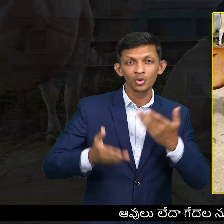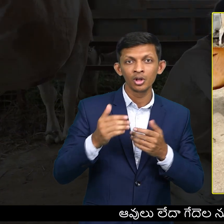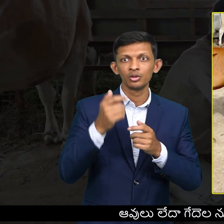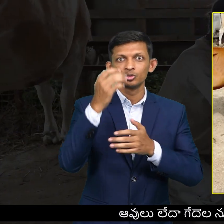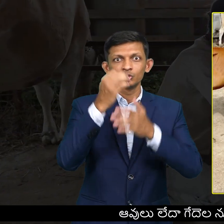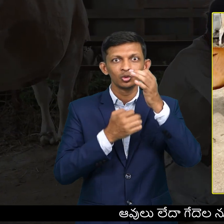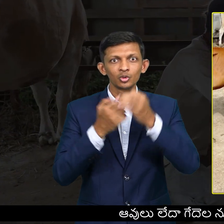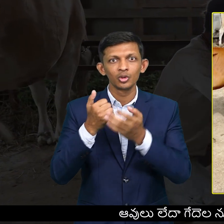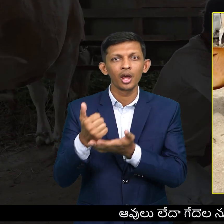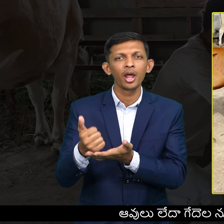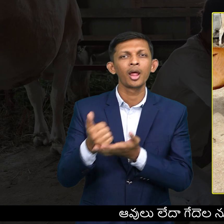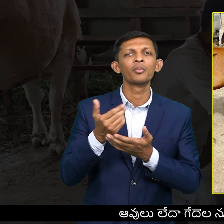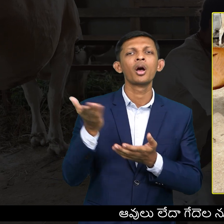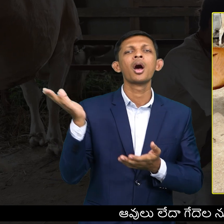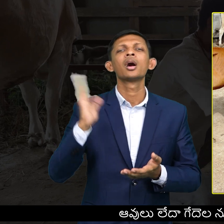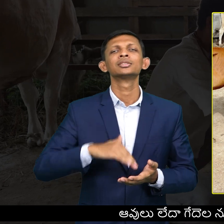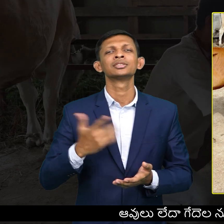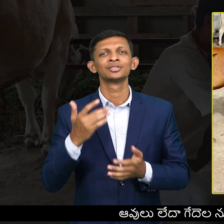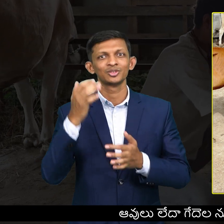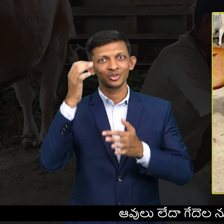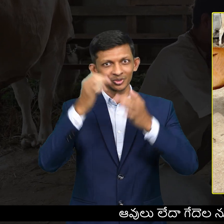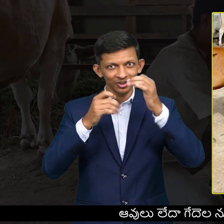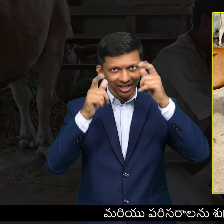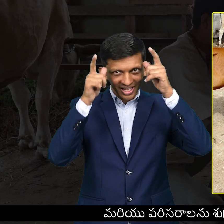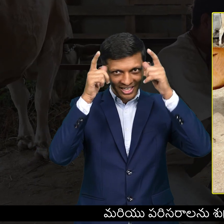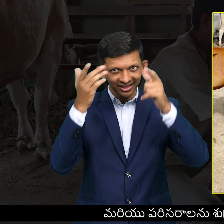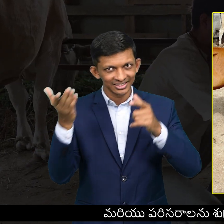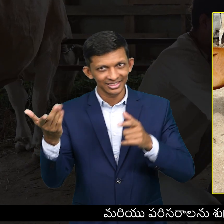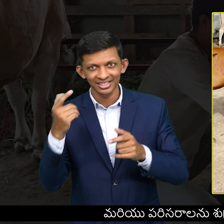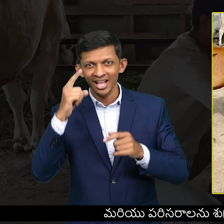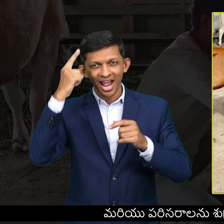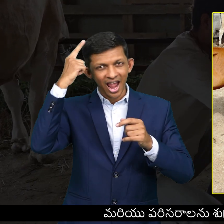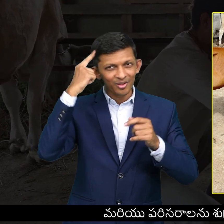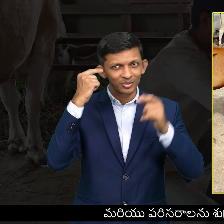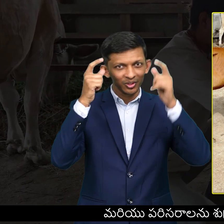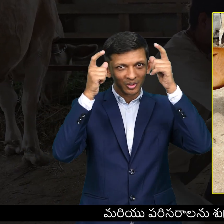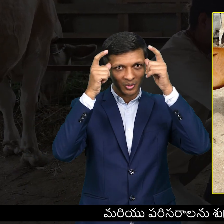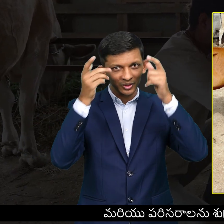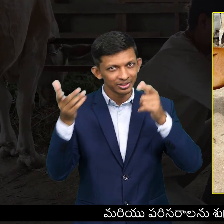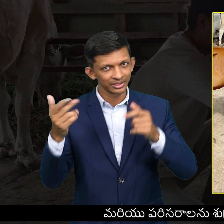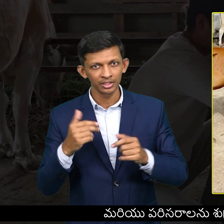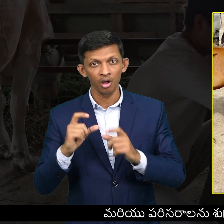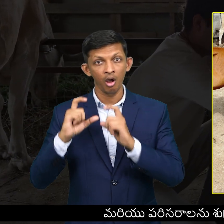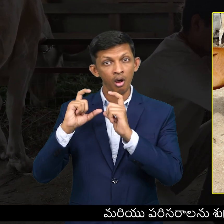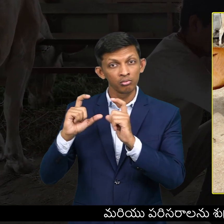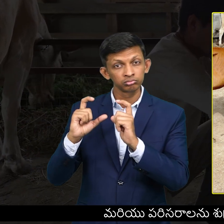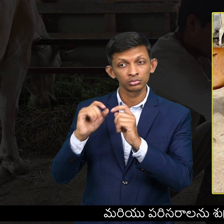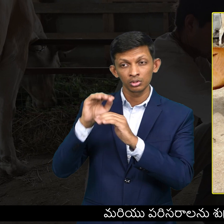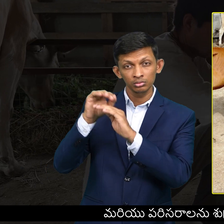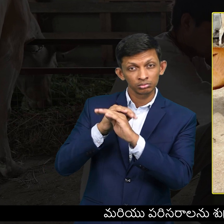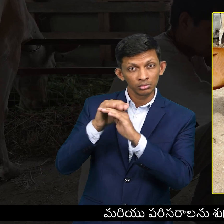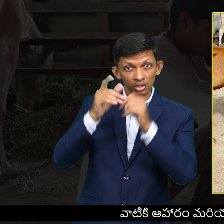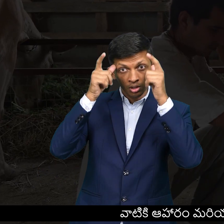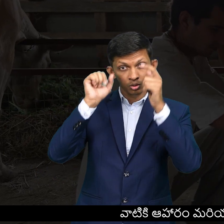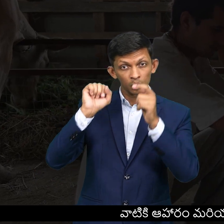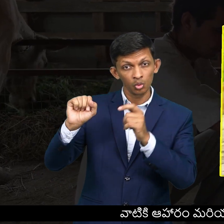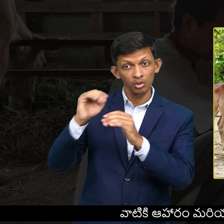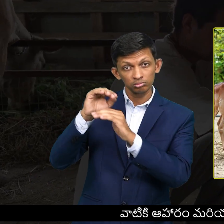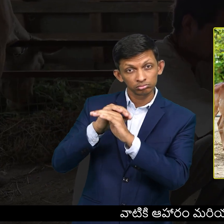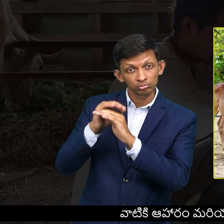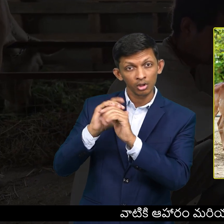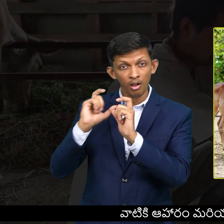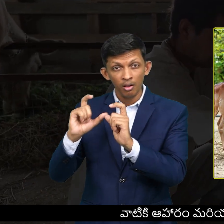ఆవులు లేదా గేదెల నుండి మనం పాలు పొందుతాం మరియు పరిసరాలను శుభ్రంగా ఉంచడం ద్వారా మరియు